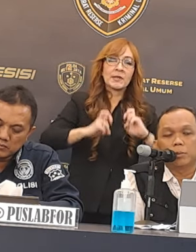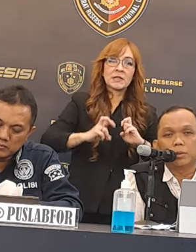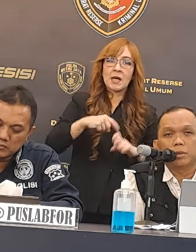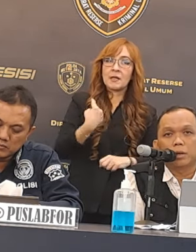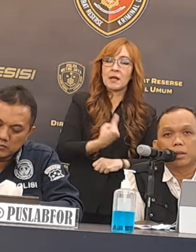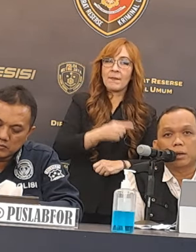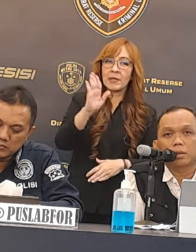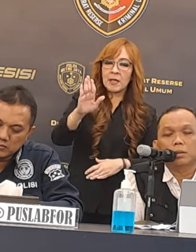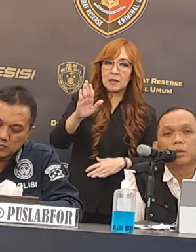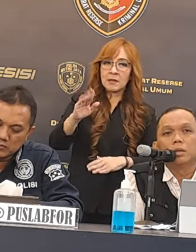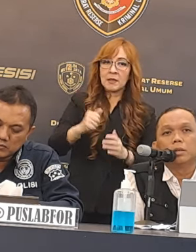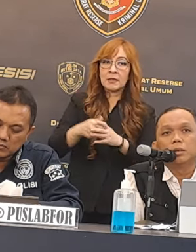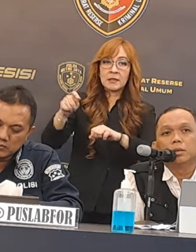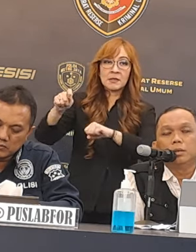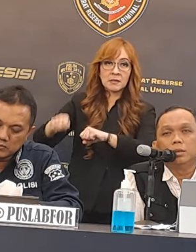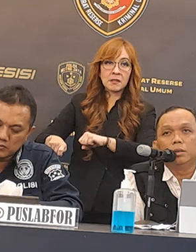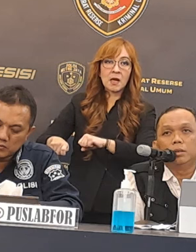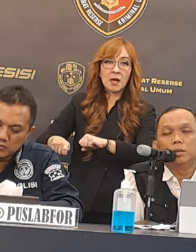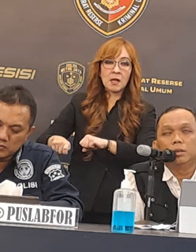nanti juga di persidangan akan